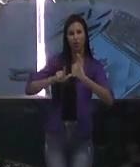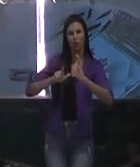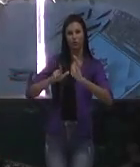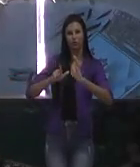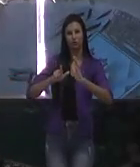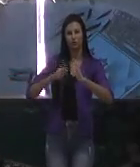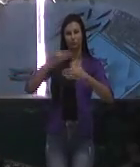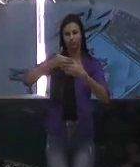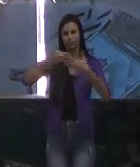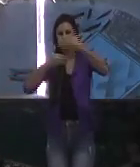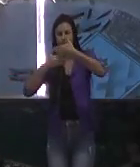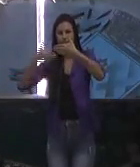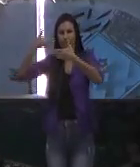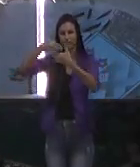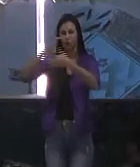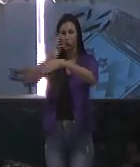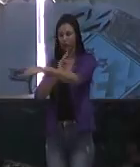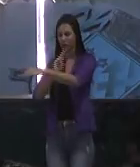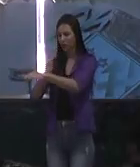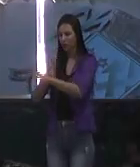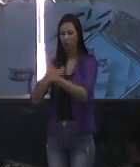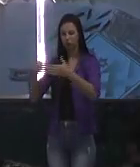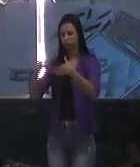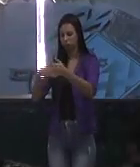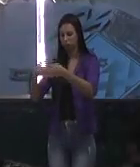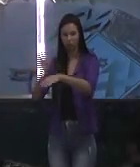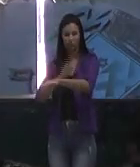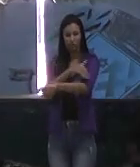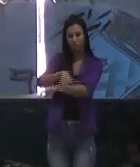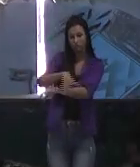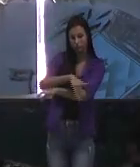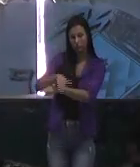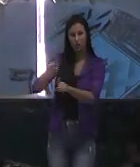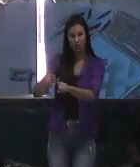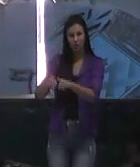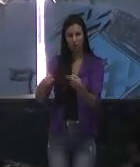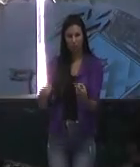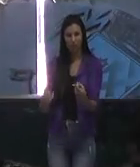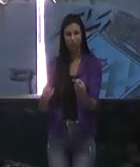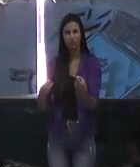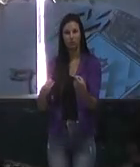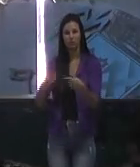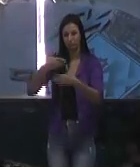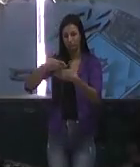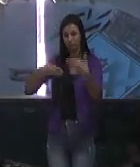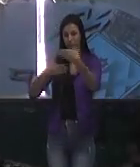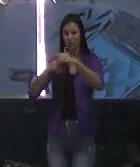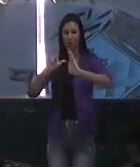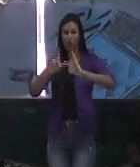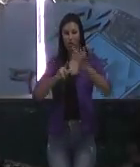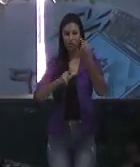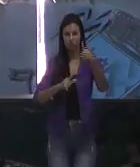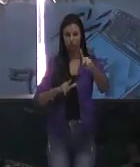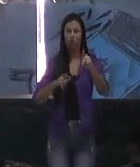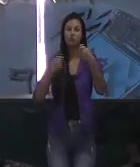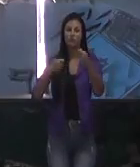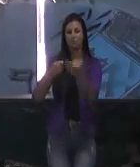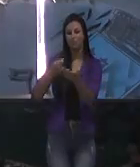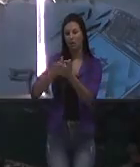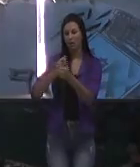Vilela, ou em qualquer outro bairro periférico, que tenha a mesma sustentação, ela paga o